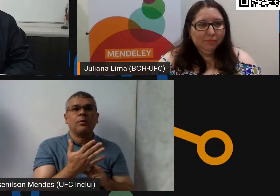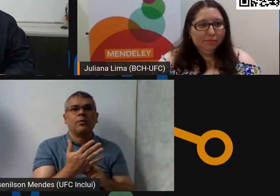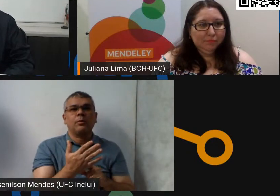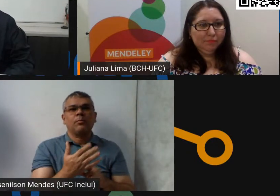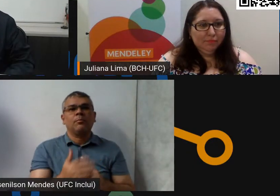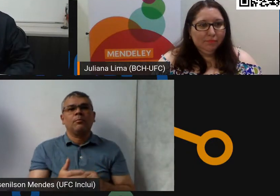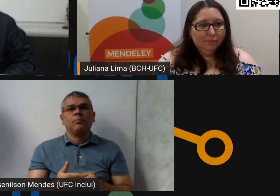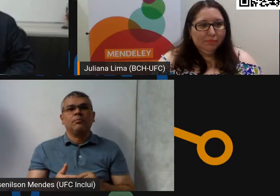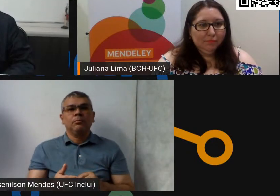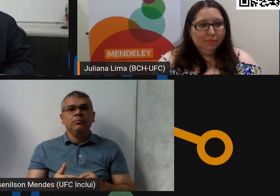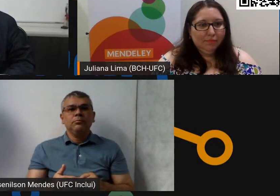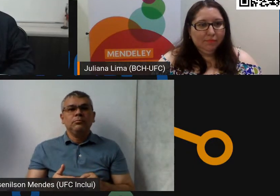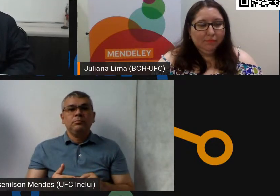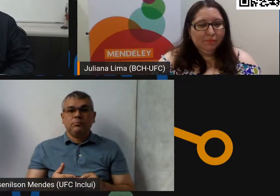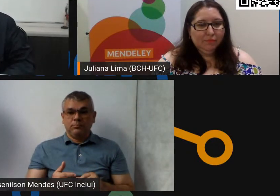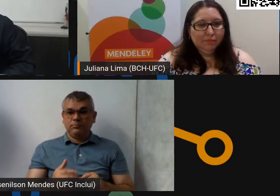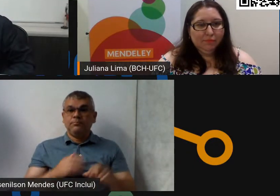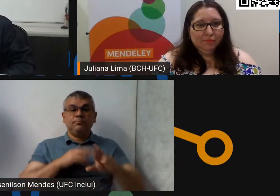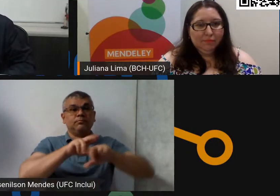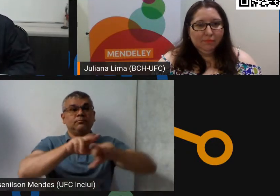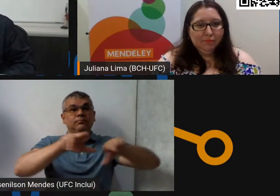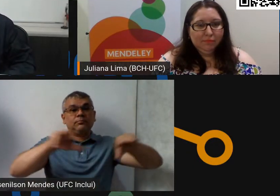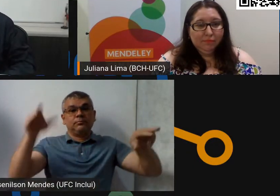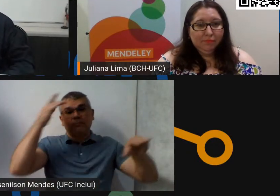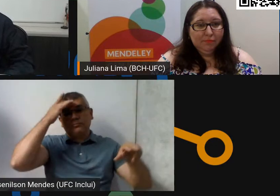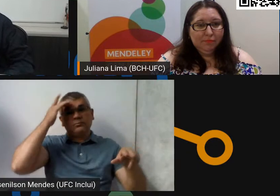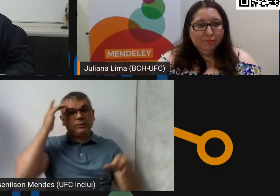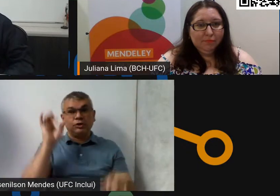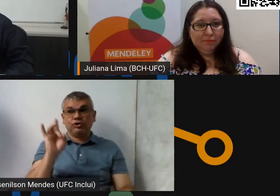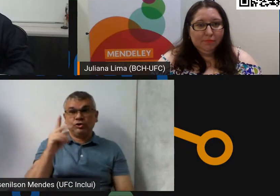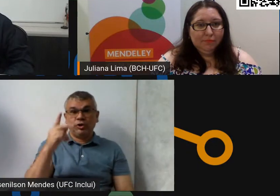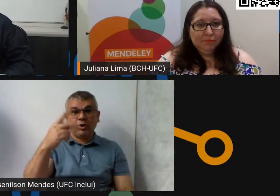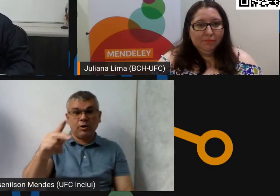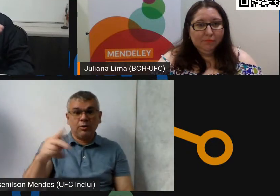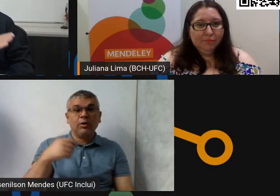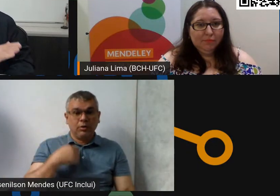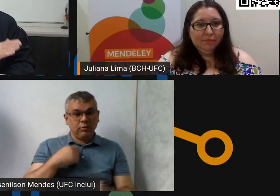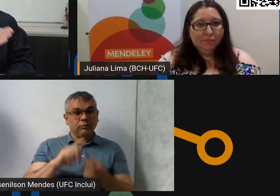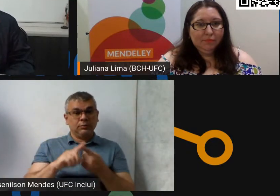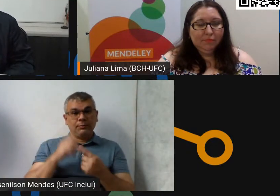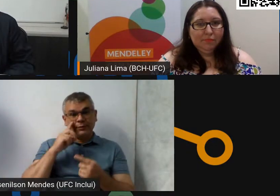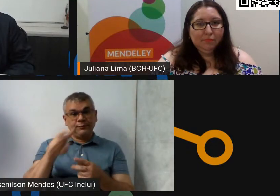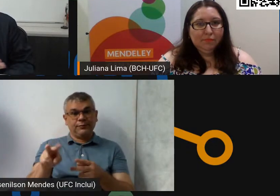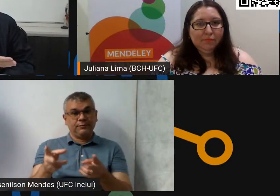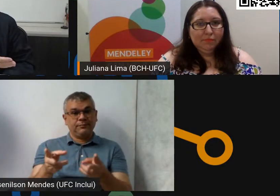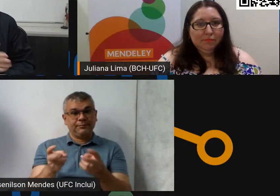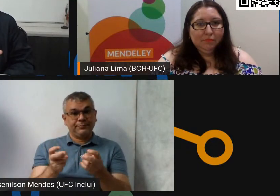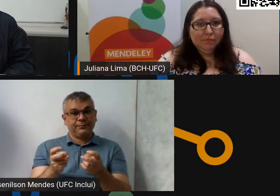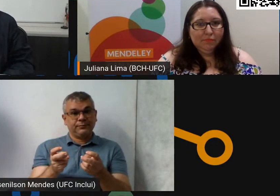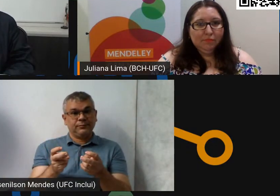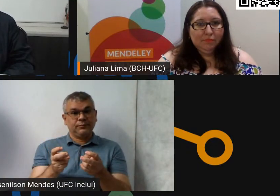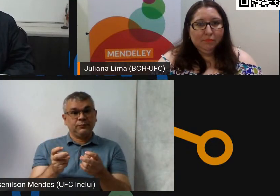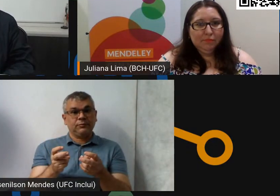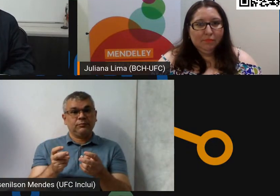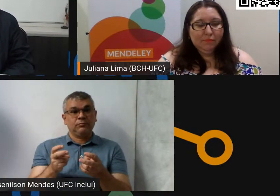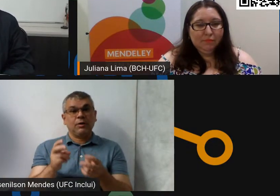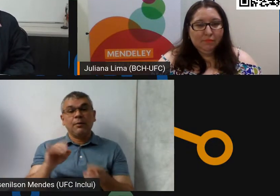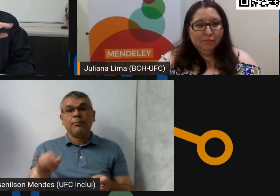evidências interindividuais. Não são só sua, eu também vejo, por meio de descrição da metodologia.